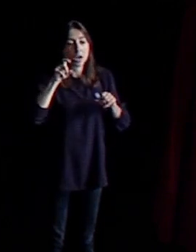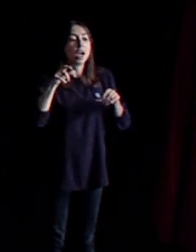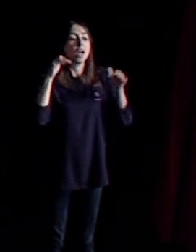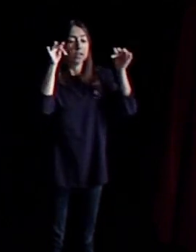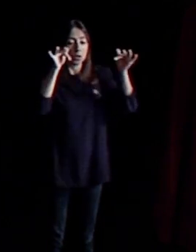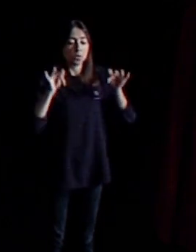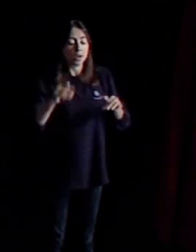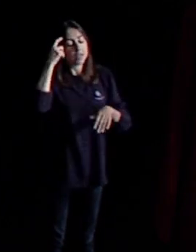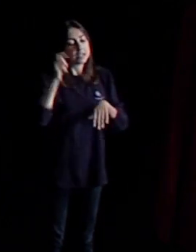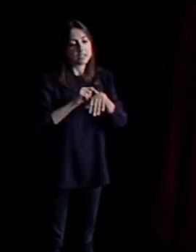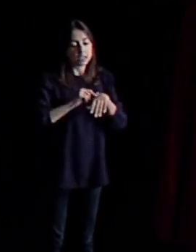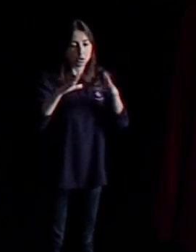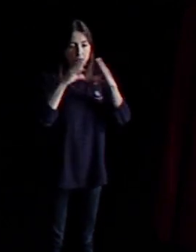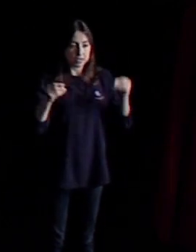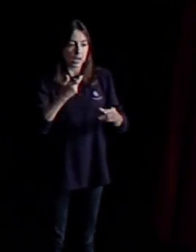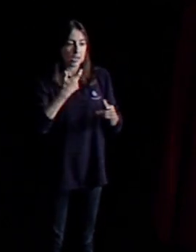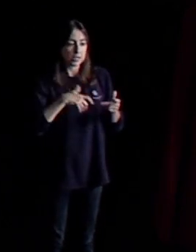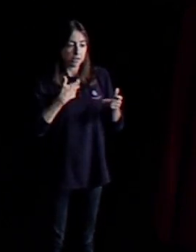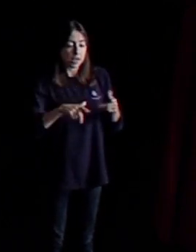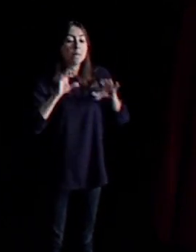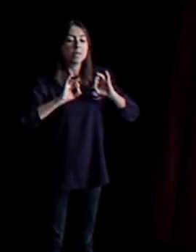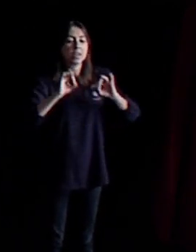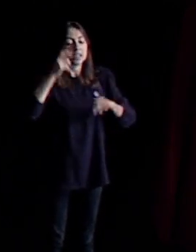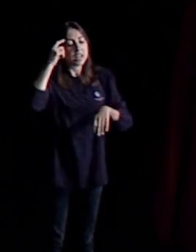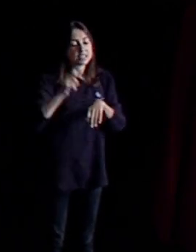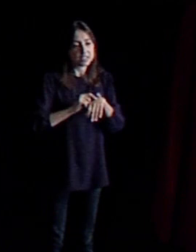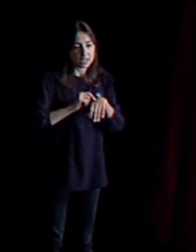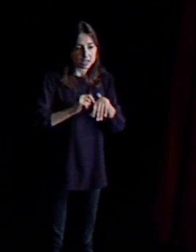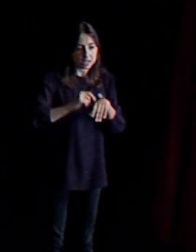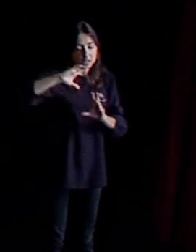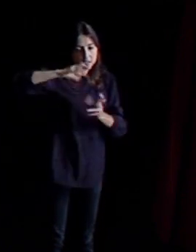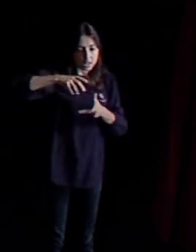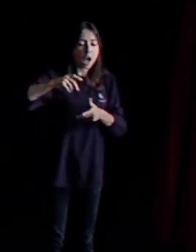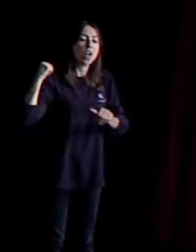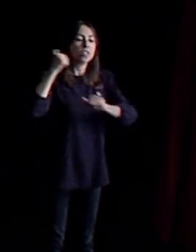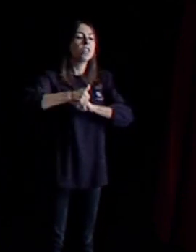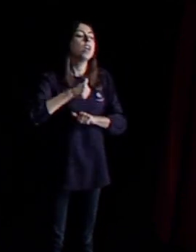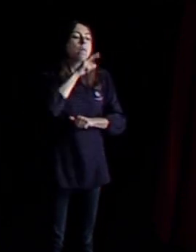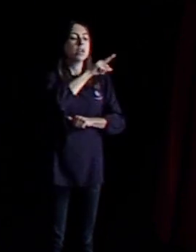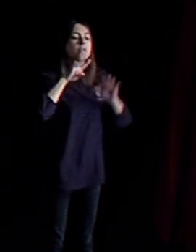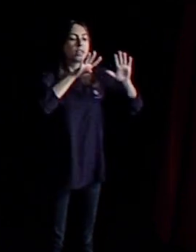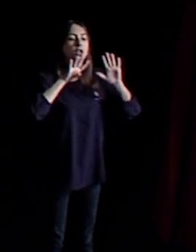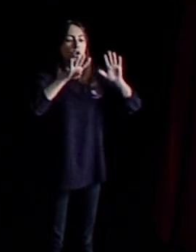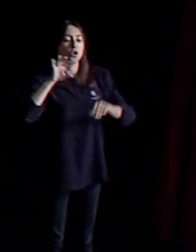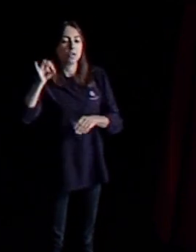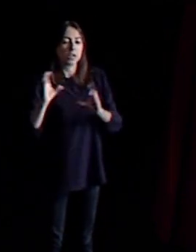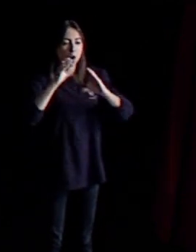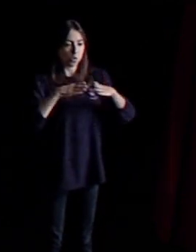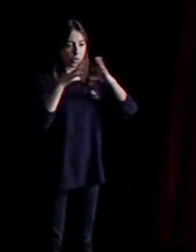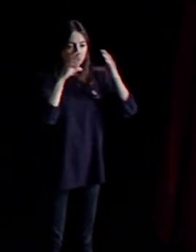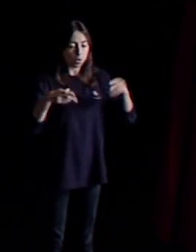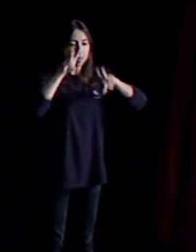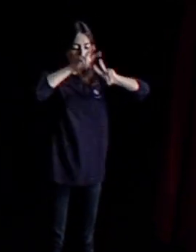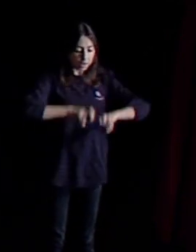de Sevilla, especialista en psiquiatría desde el año 1990. Pertenece al Grupo Andaluz de